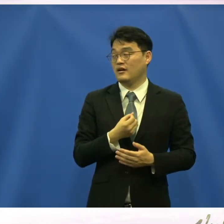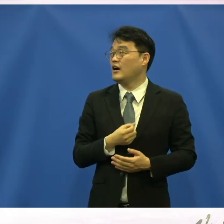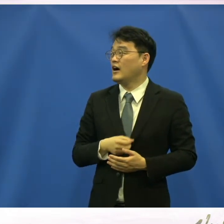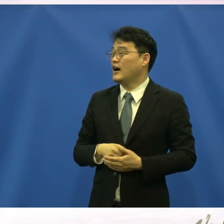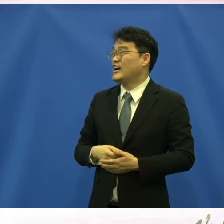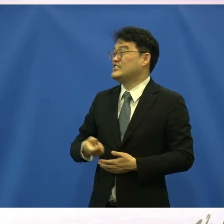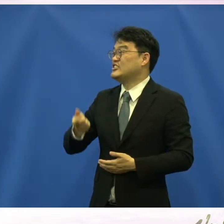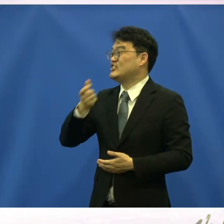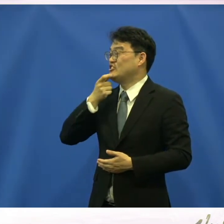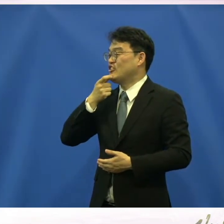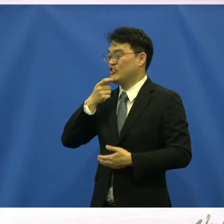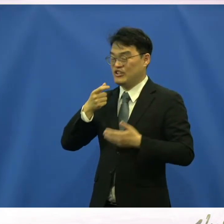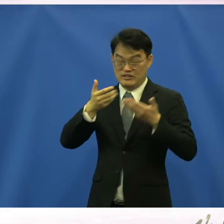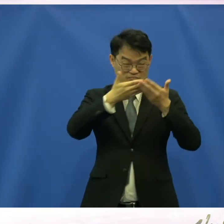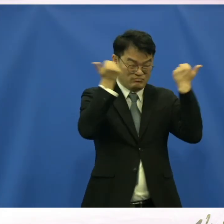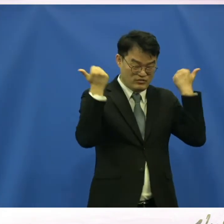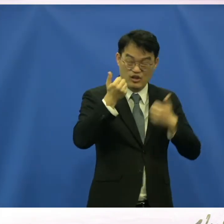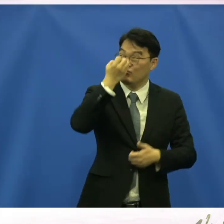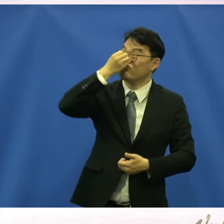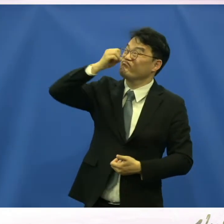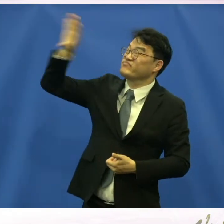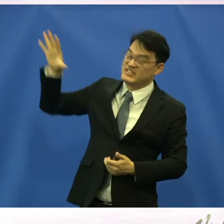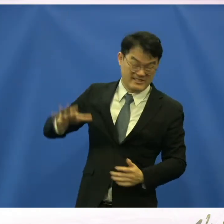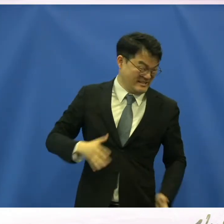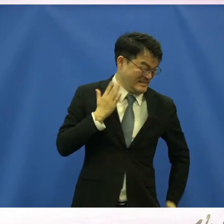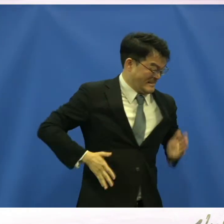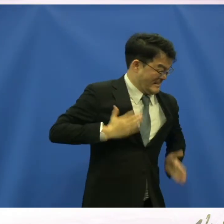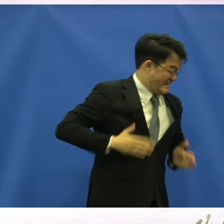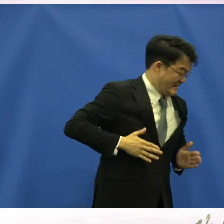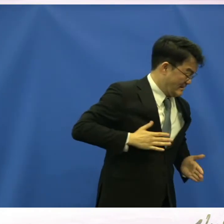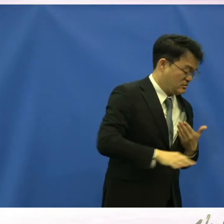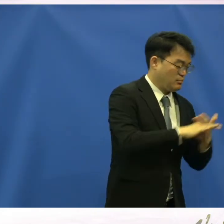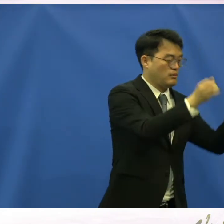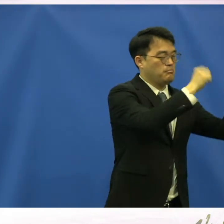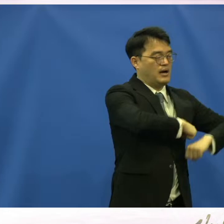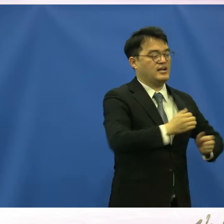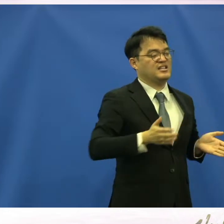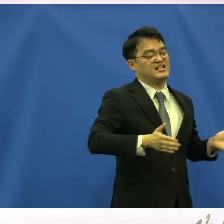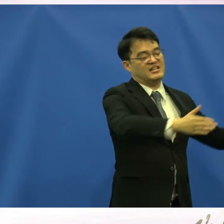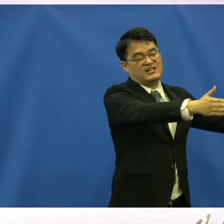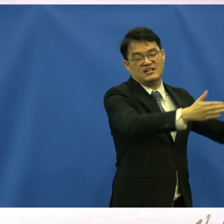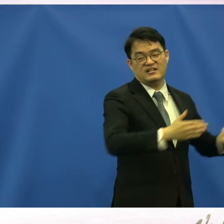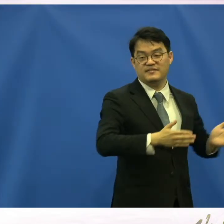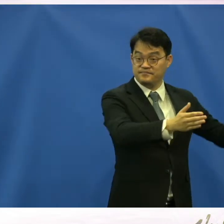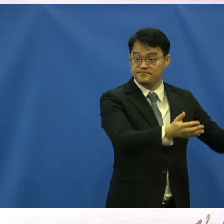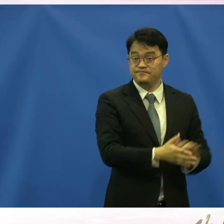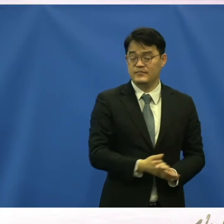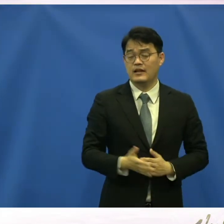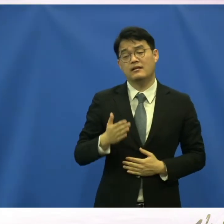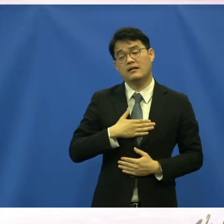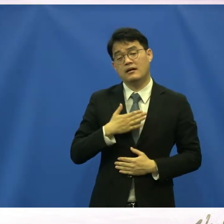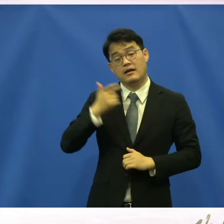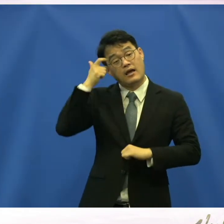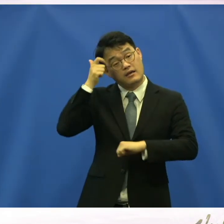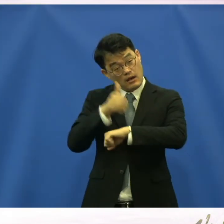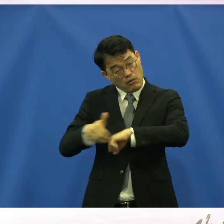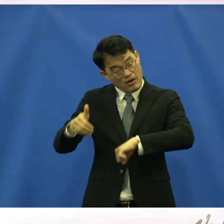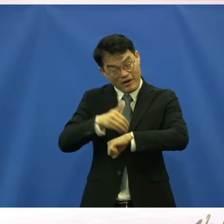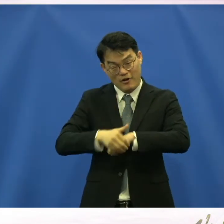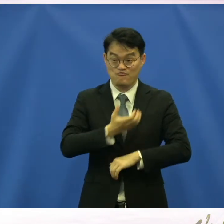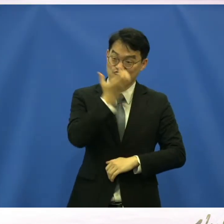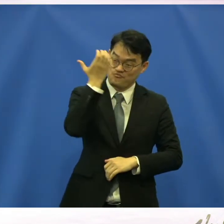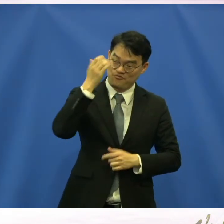우리는 늘 그렇게 생각합니다. 내가 계획하고 내가 꿈꾸는 대로 돌아가는 파라다이스가 올